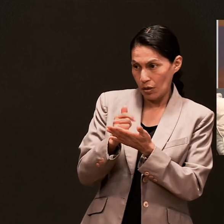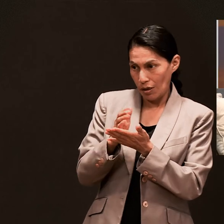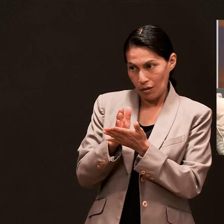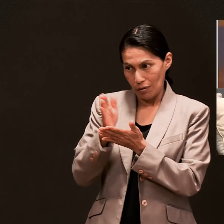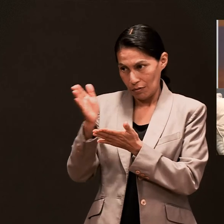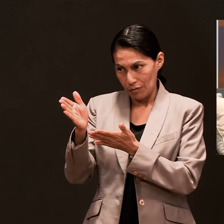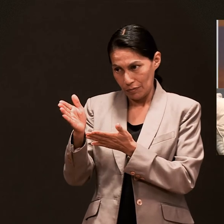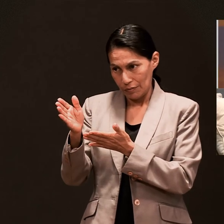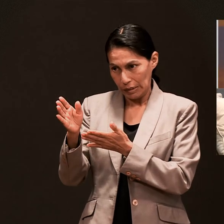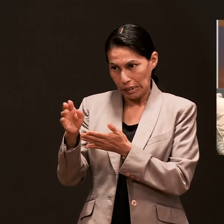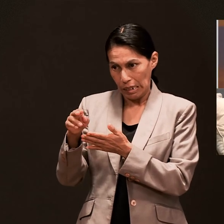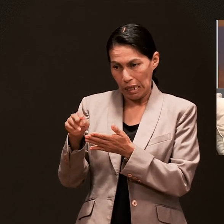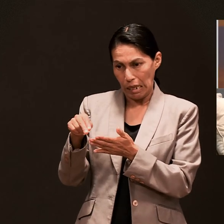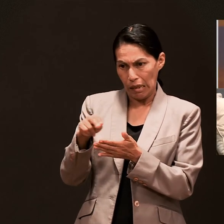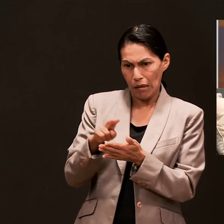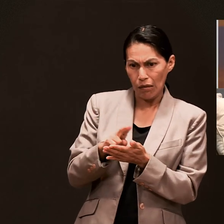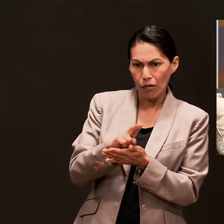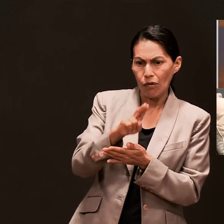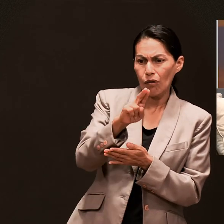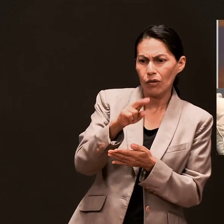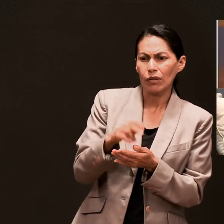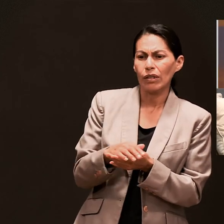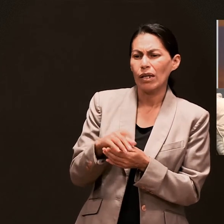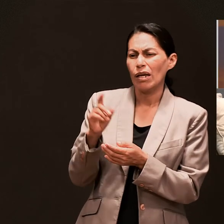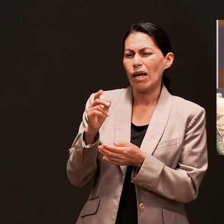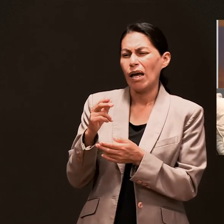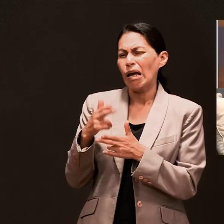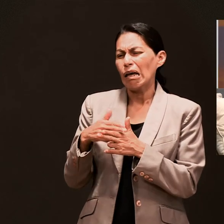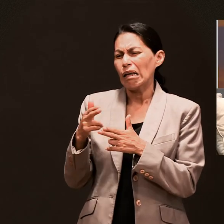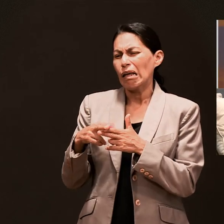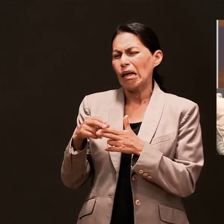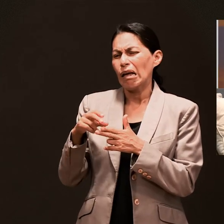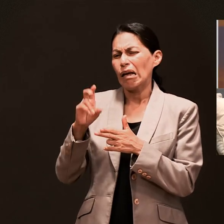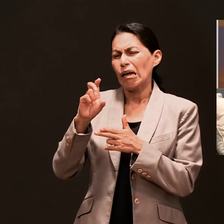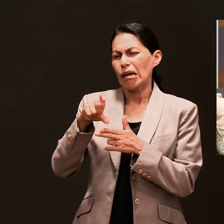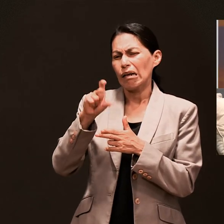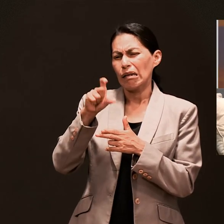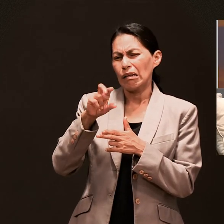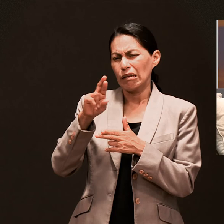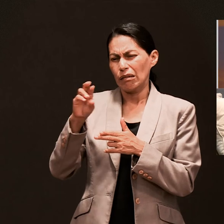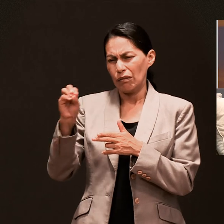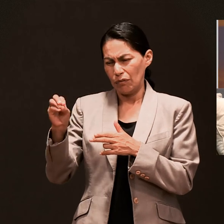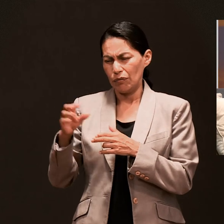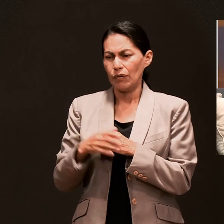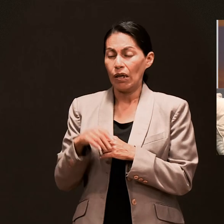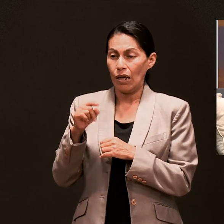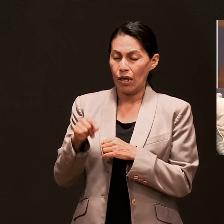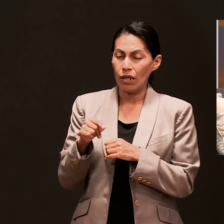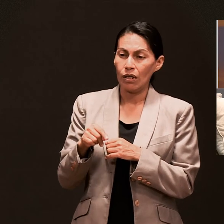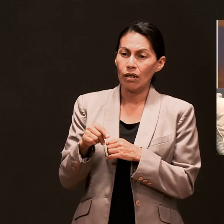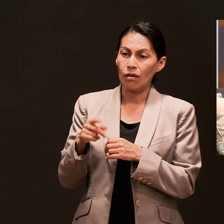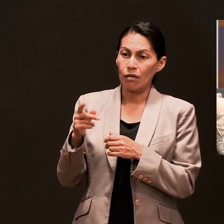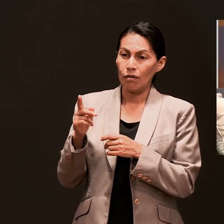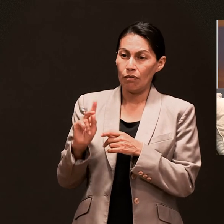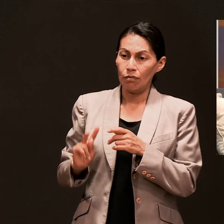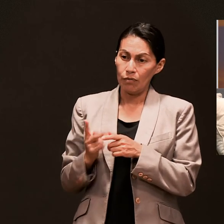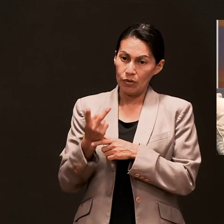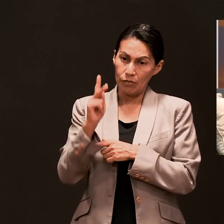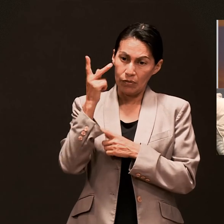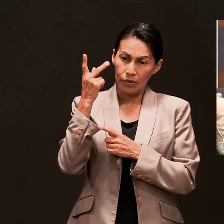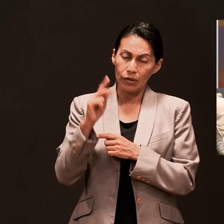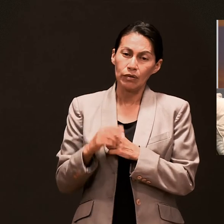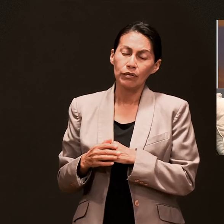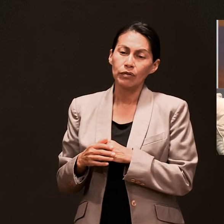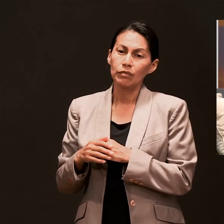pero no iban a bueno no iban hacia la Ciudad de México sino iban hacia el norte hacia la salida Querétaro por decirlo que estaba